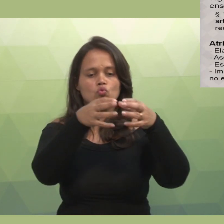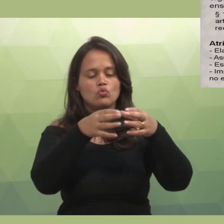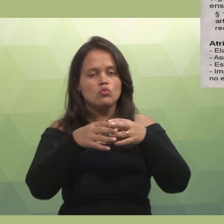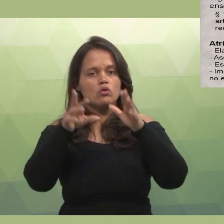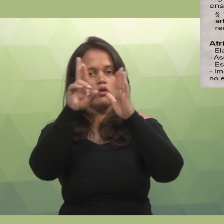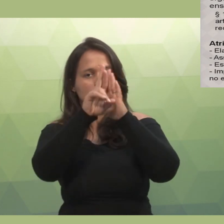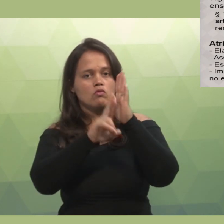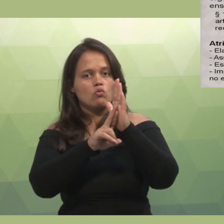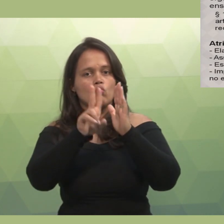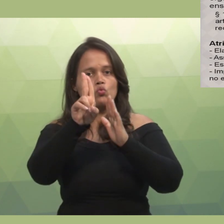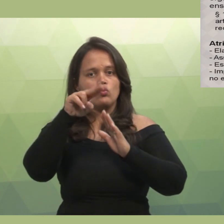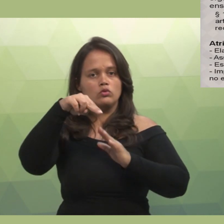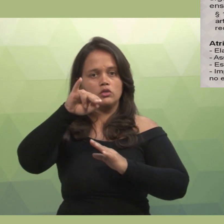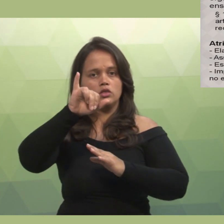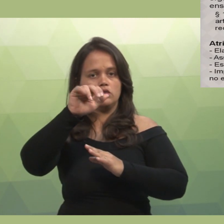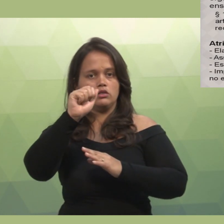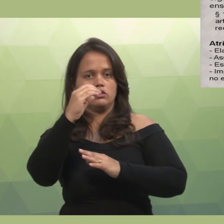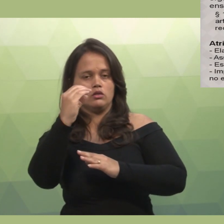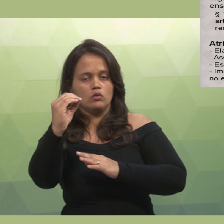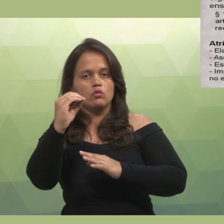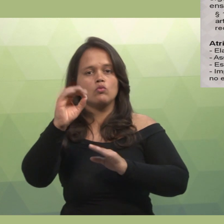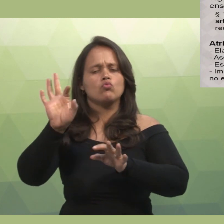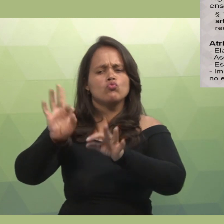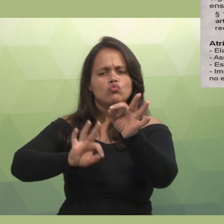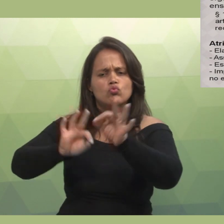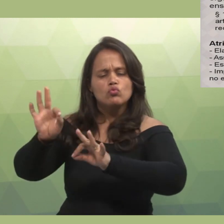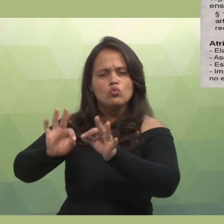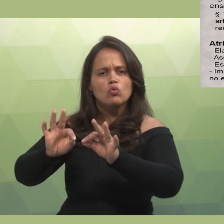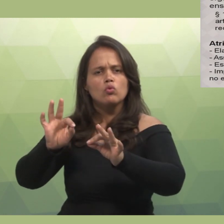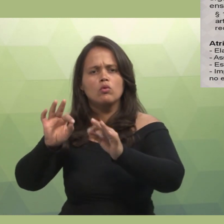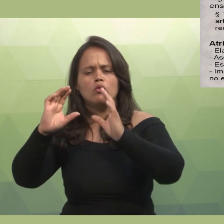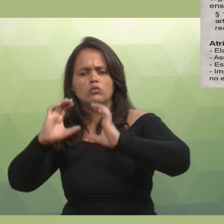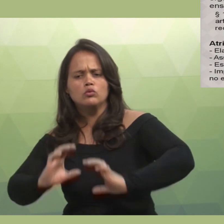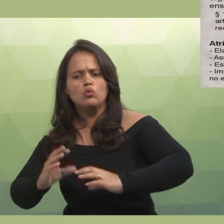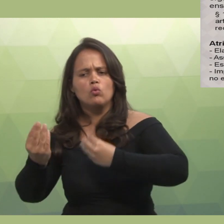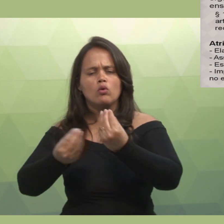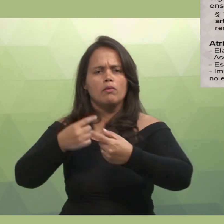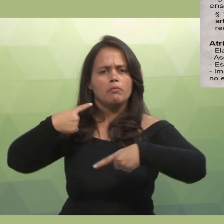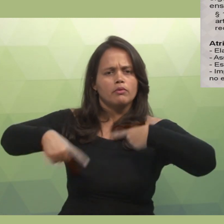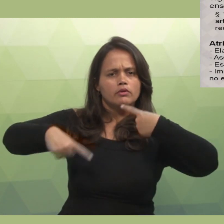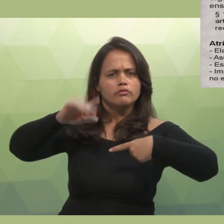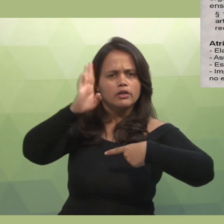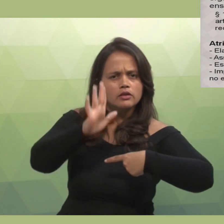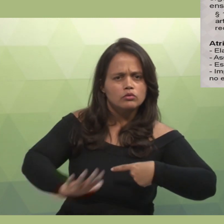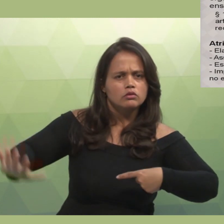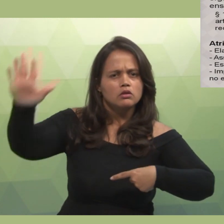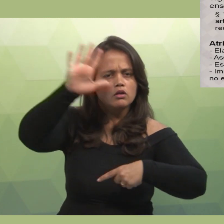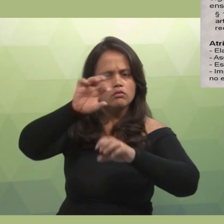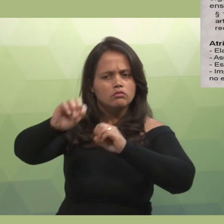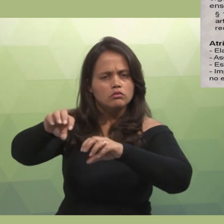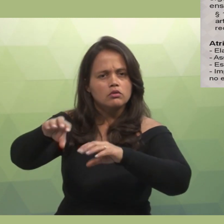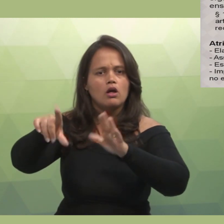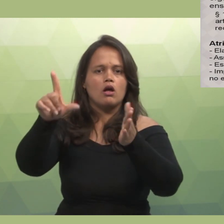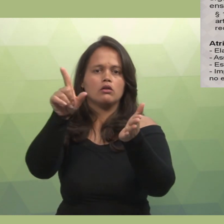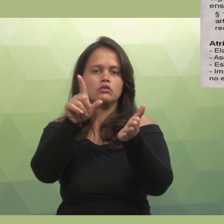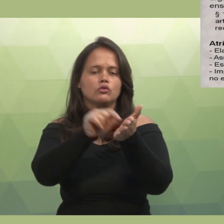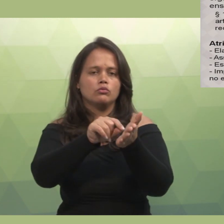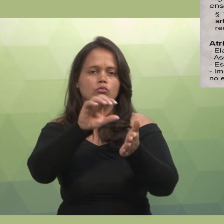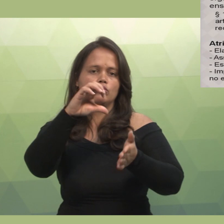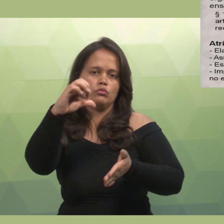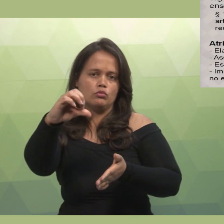de Coordenação da Política Nacional de Educação estão listadas no artigo 9º desta lei, entre as quais se